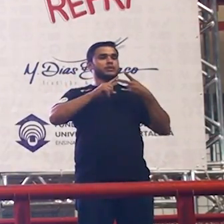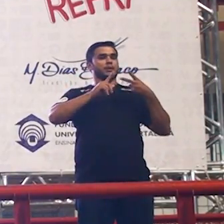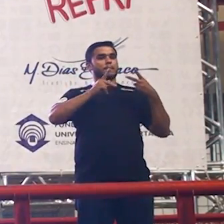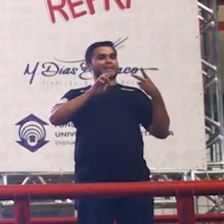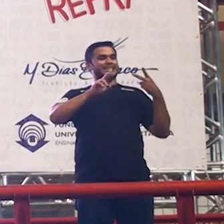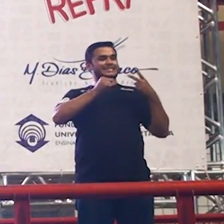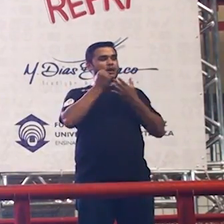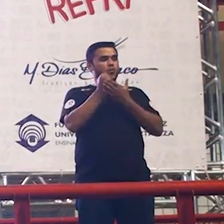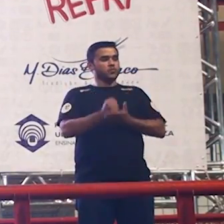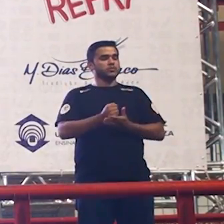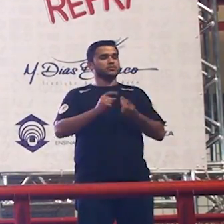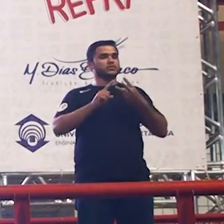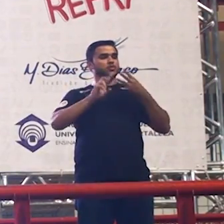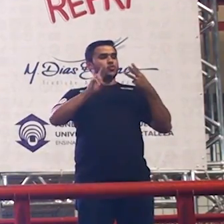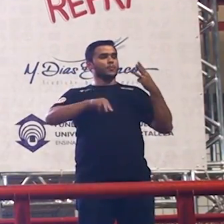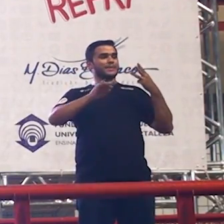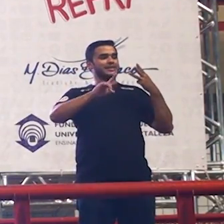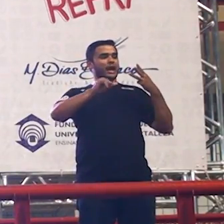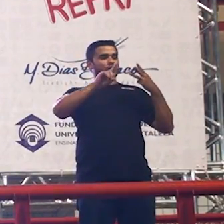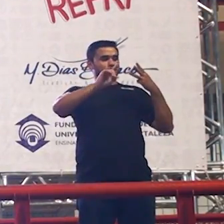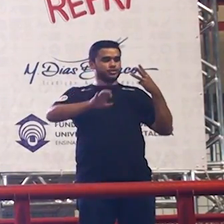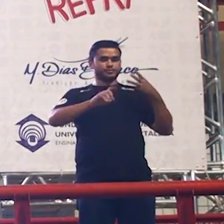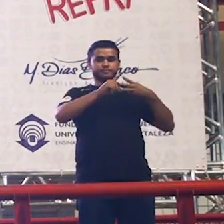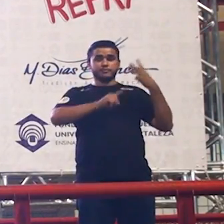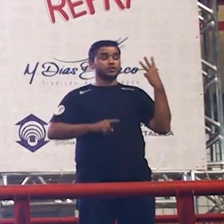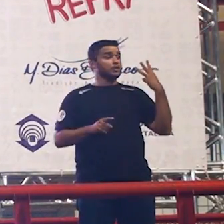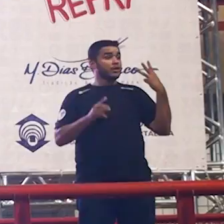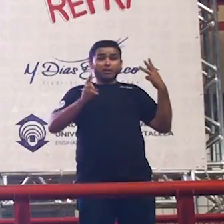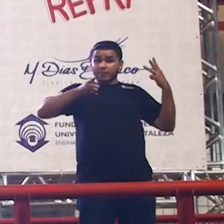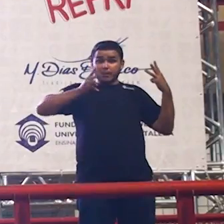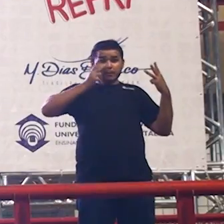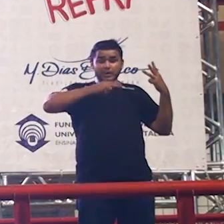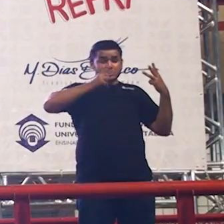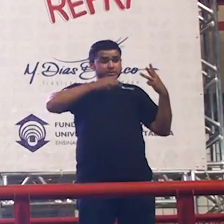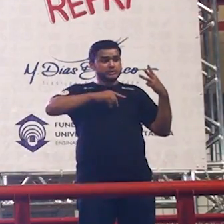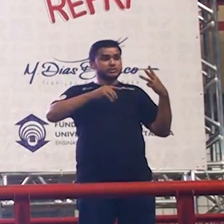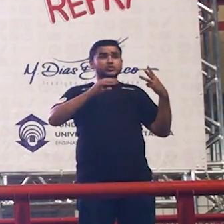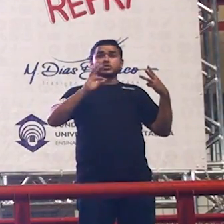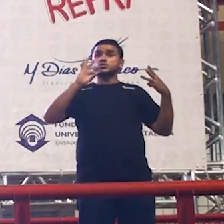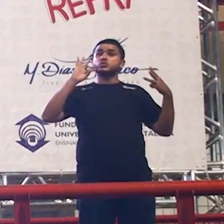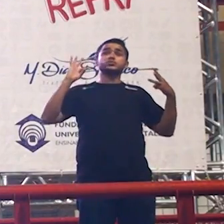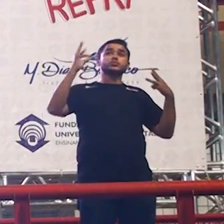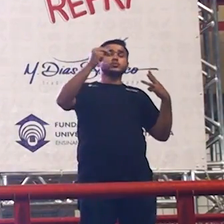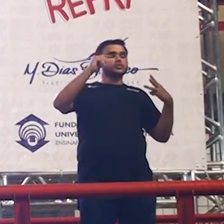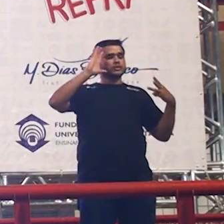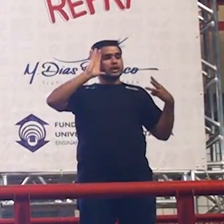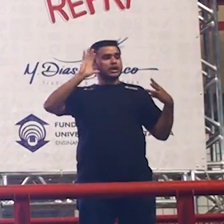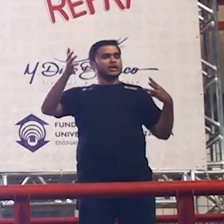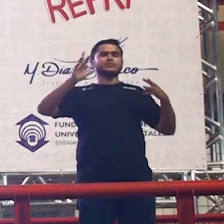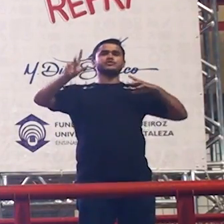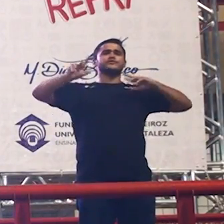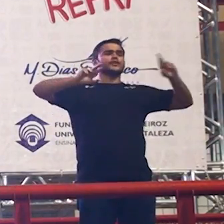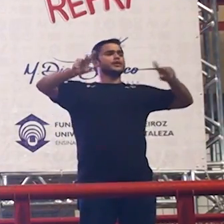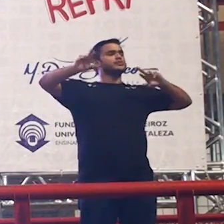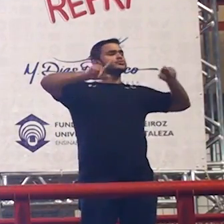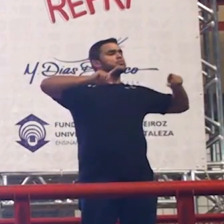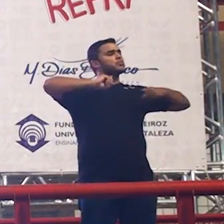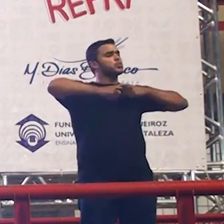umidade. Professor, se todos os climas têm os mesmos 3 elementos, por que existem climas diferentes?